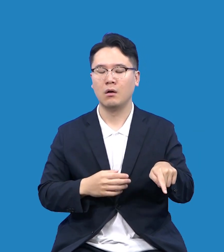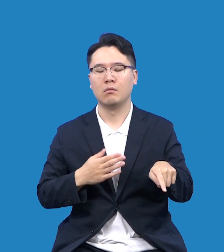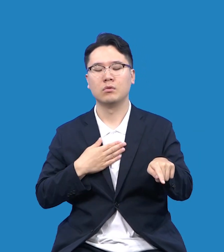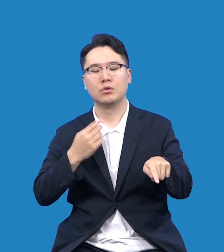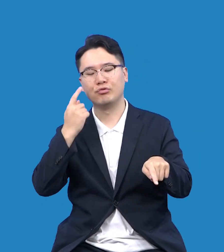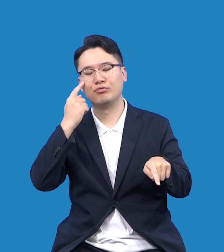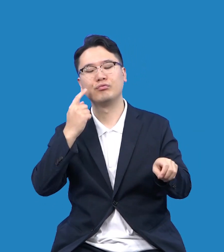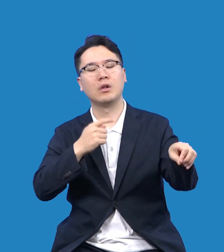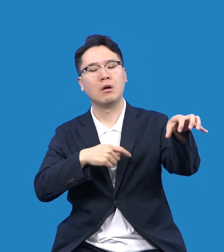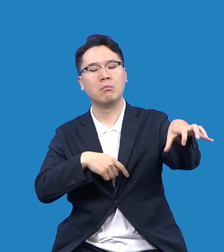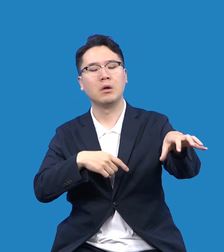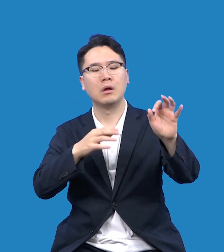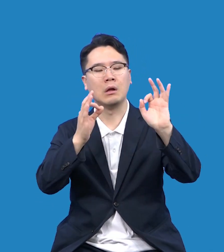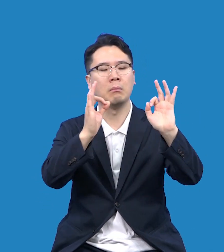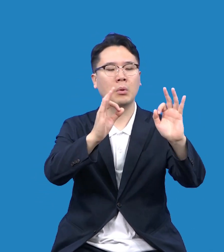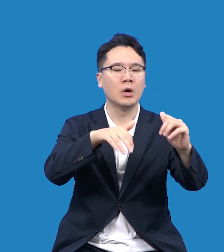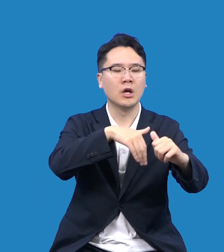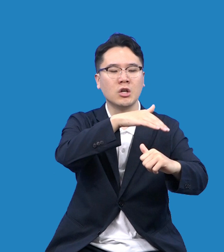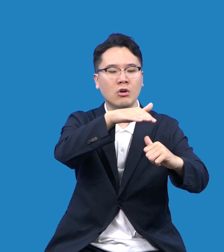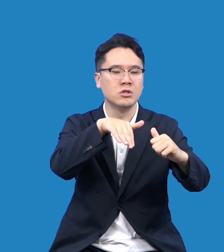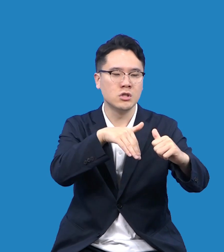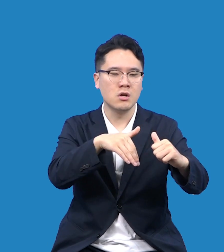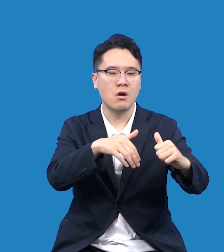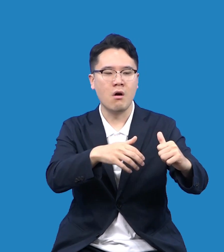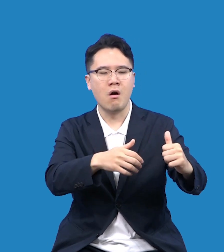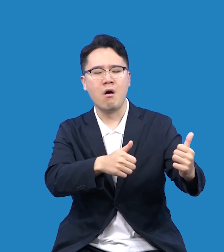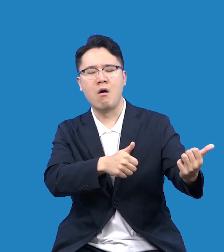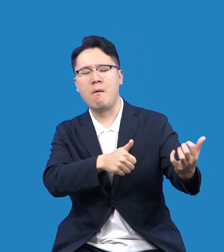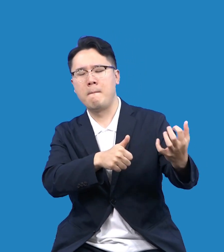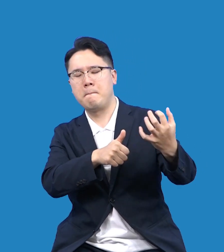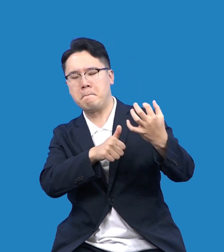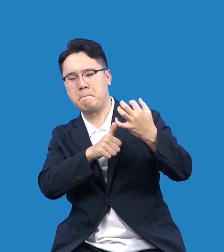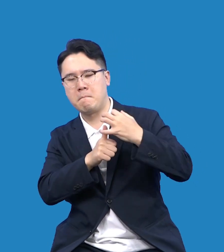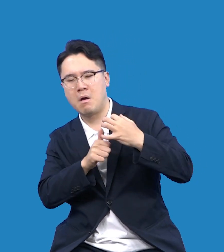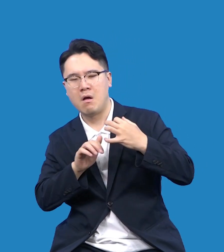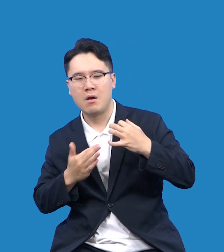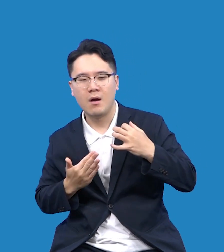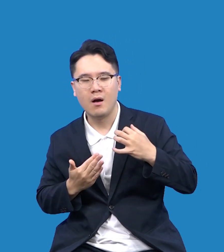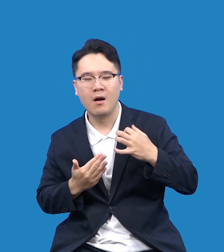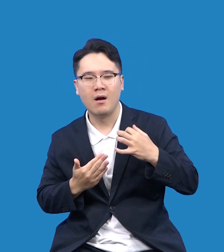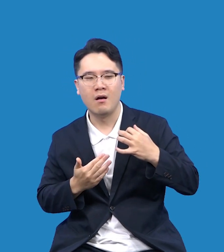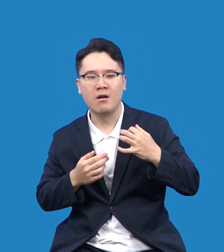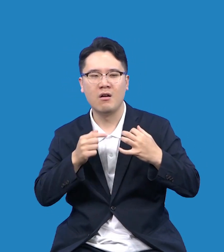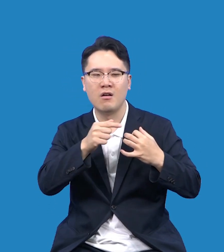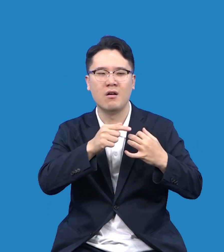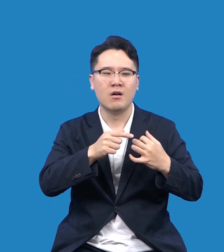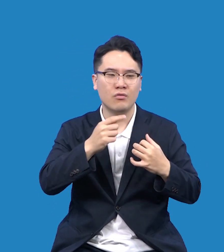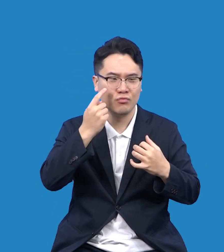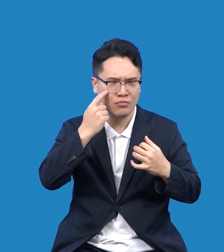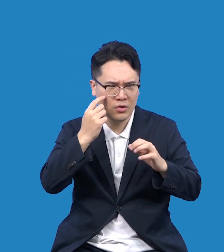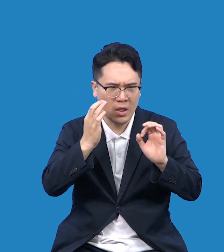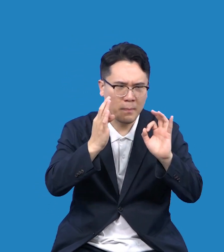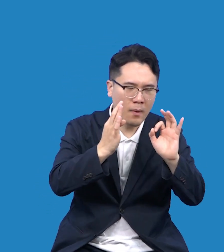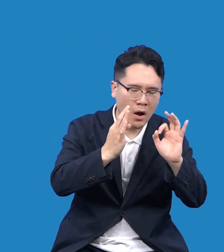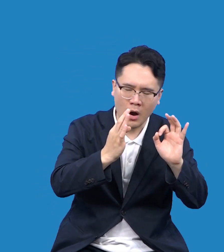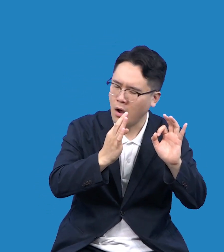보여지는 현실 앞에 압도당한 채 불신앙의 눈으로 본 현실을 과장하고 있었던